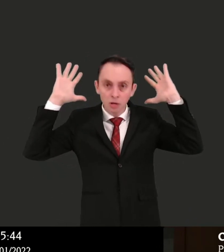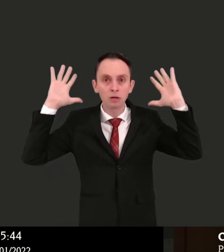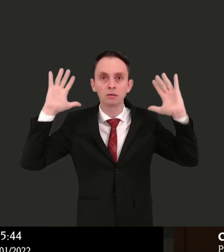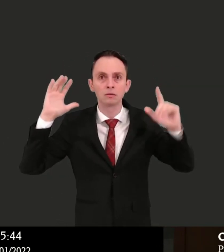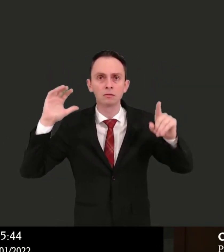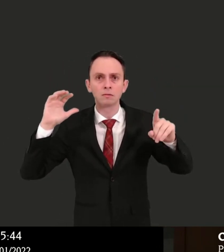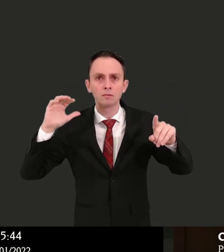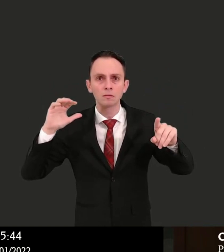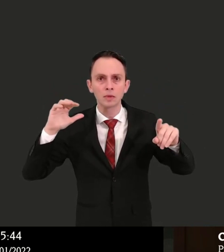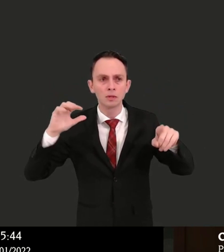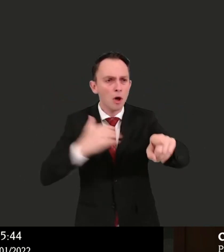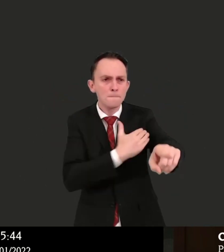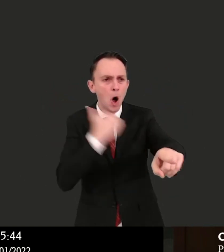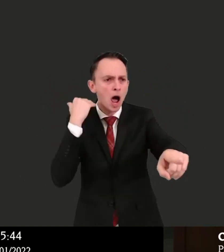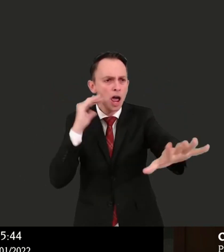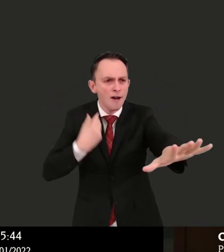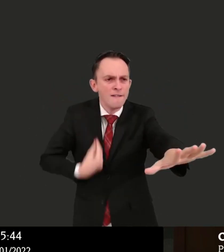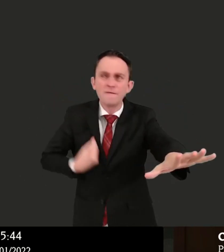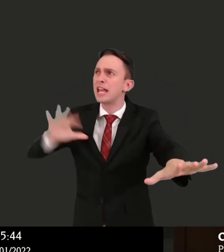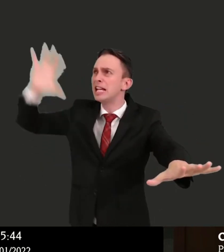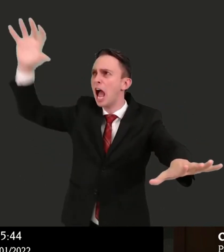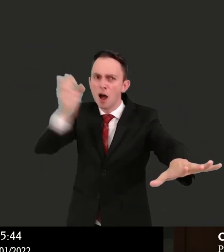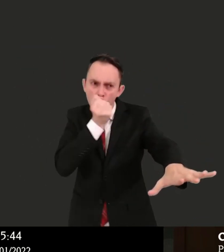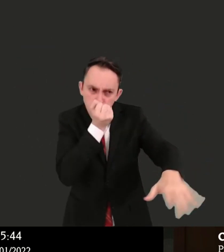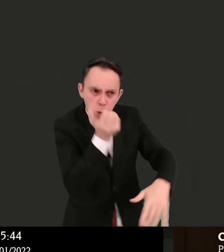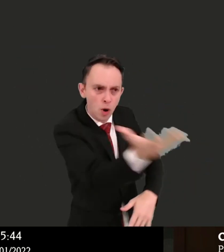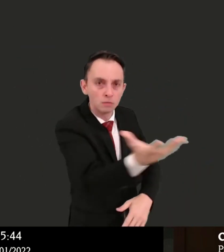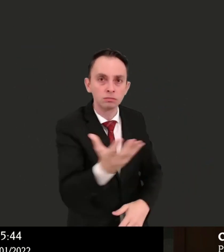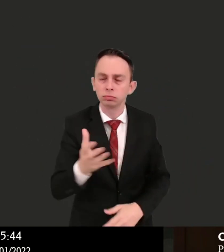a vida daquele morto. Não tinha como negar.